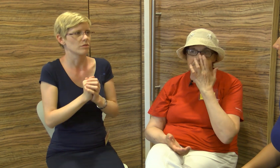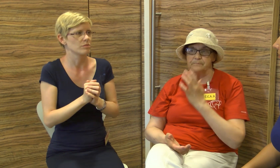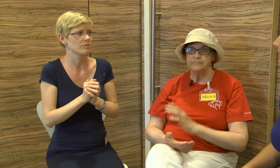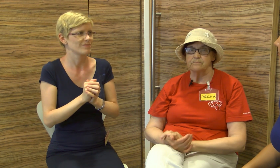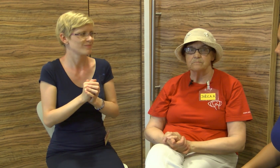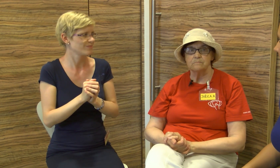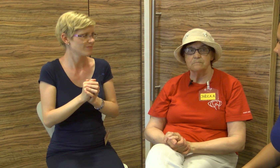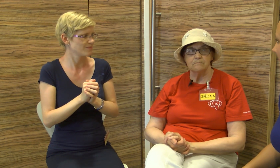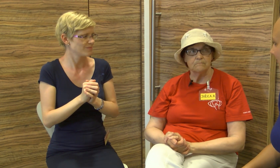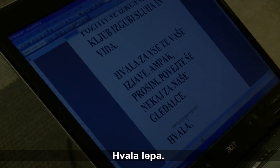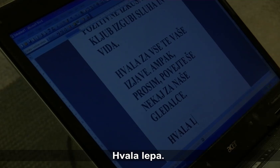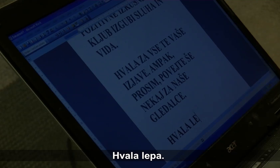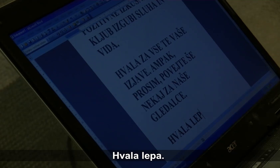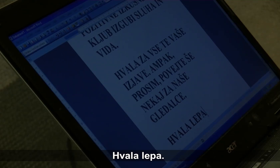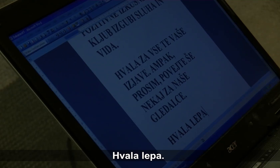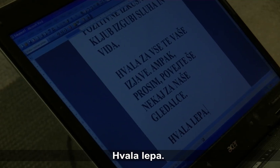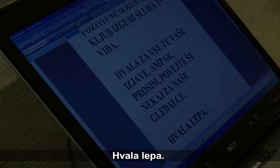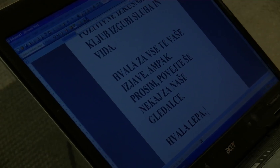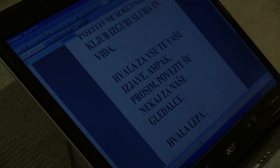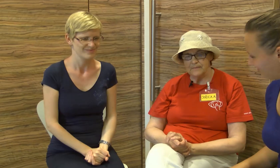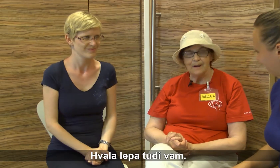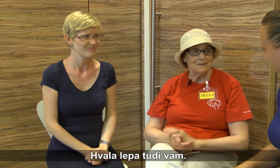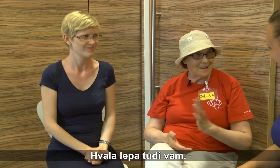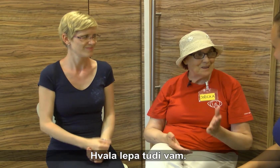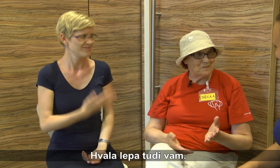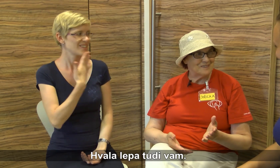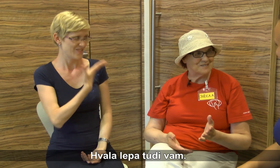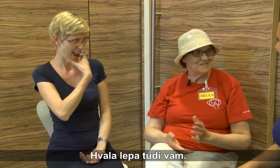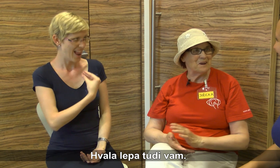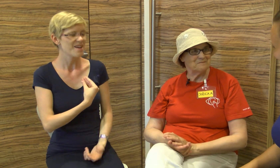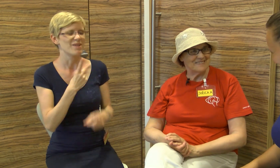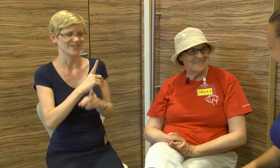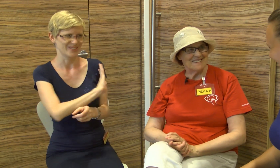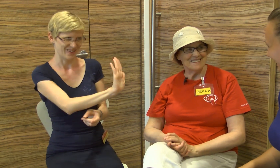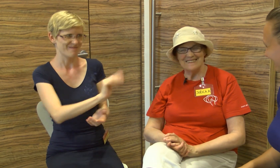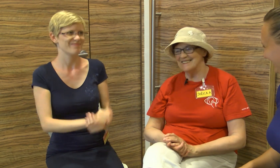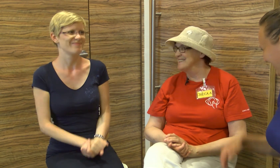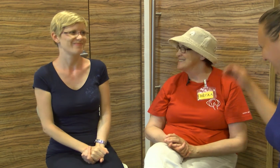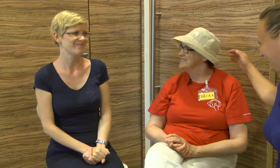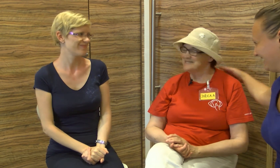Hvala lepa tudi vam.